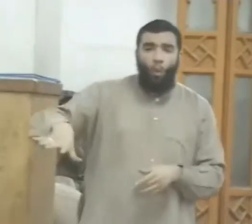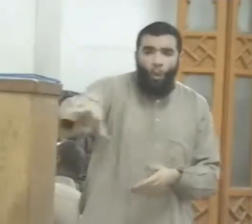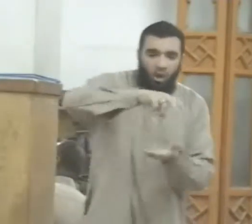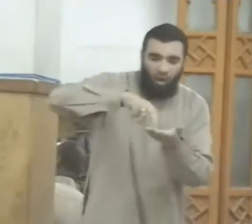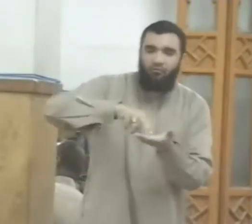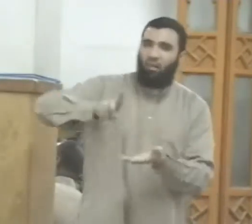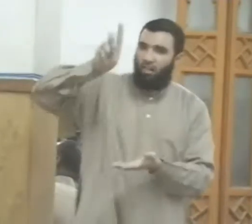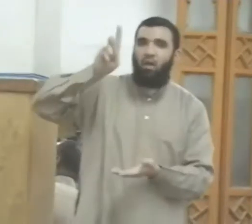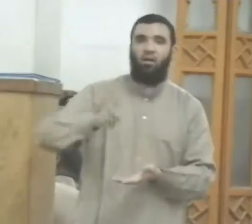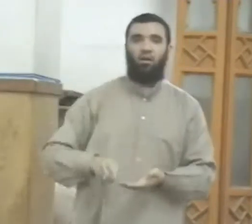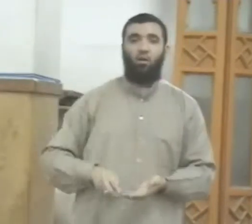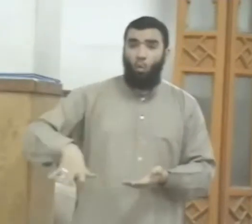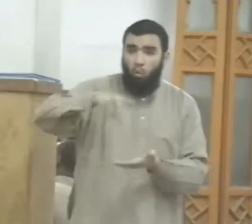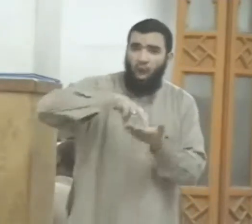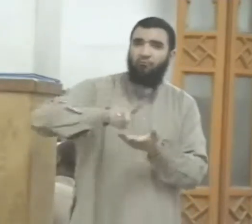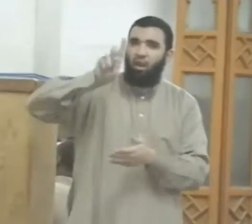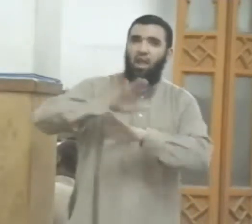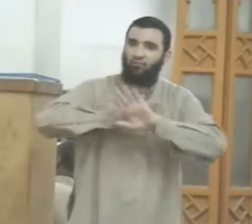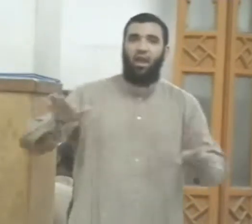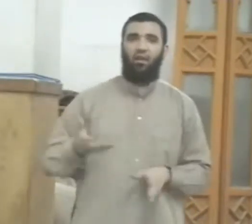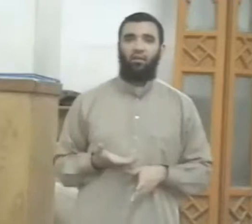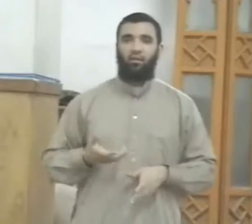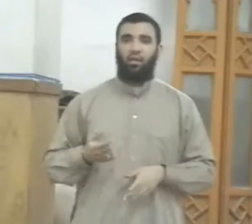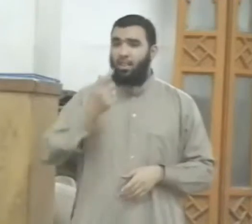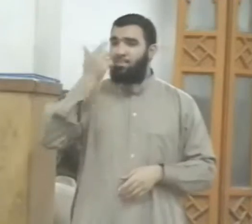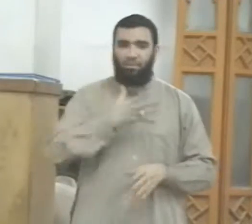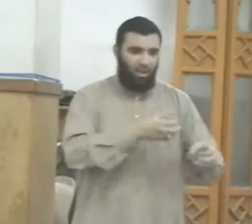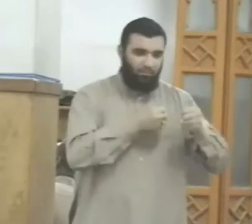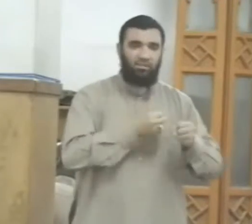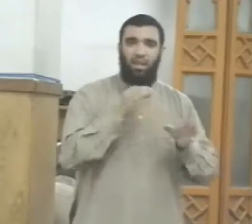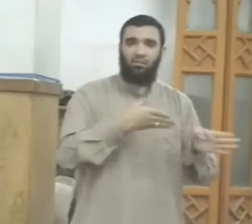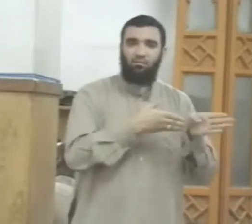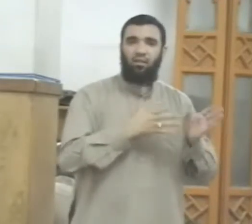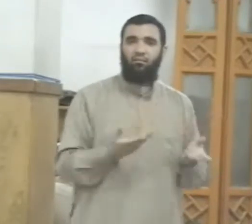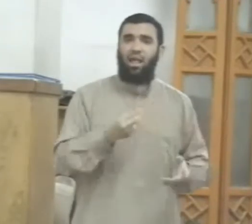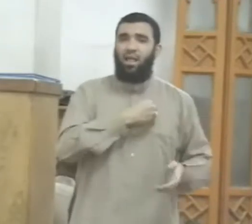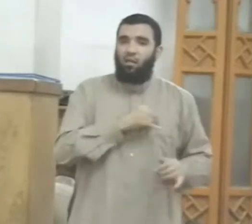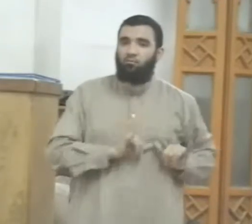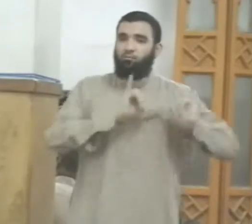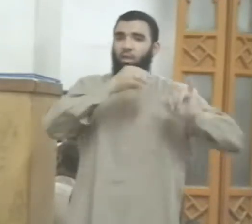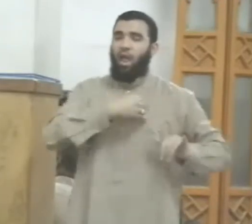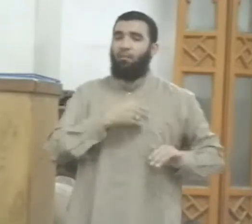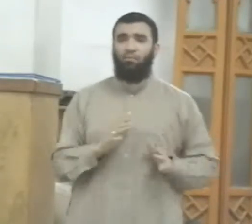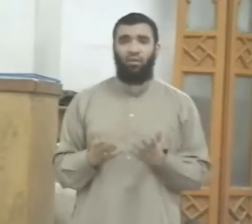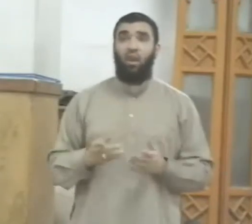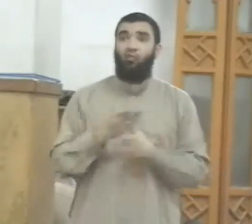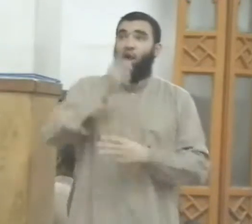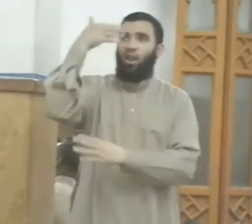إلى دينكم وتمسكوا بهدي نبيكم وأقيموا دينكم في قلوبكم يقيمه الله على